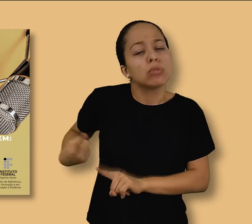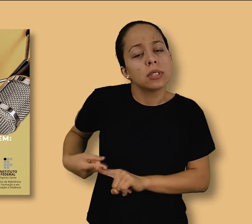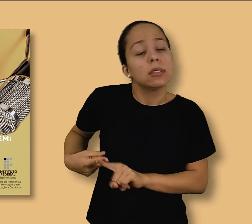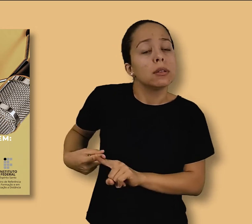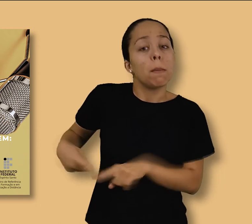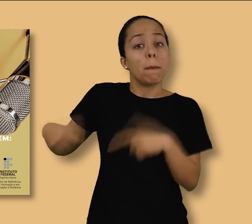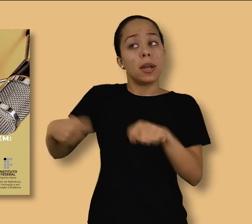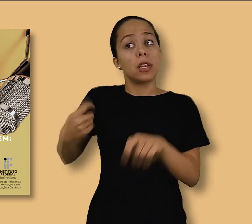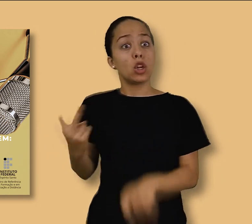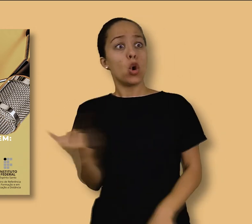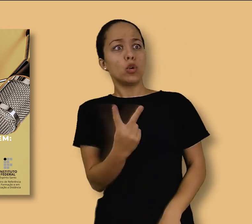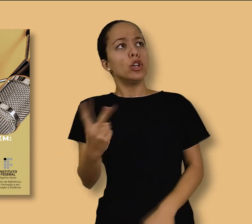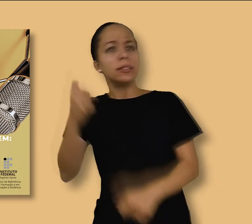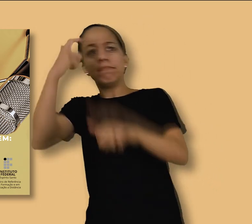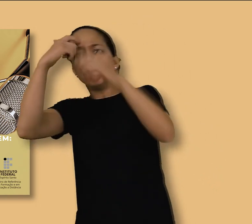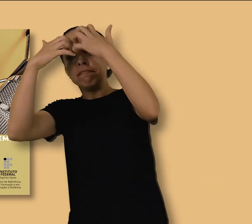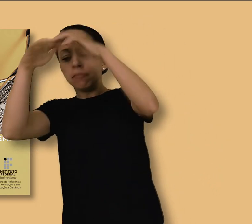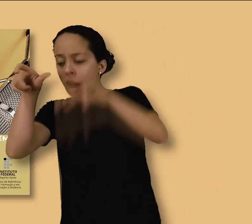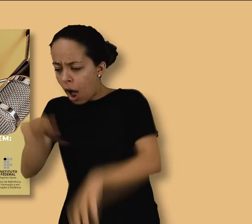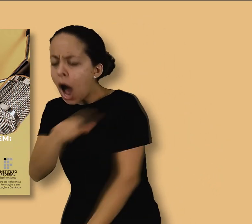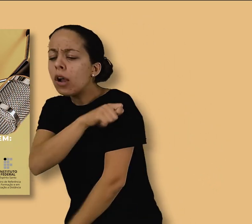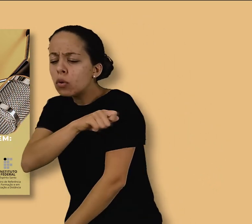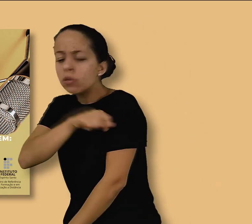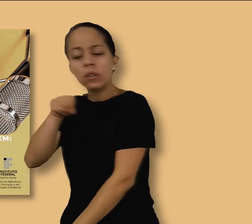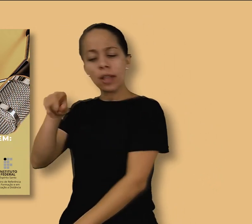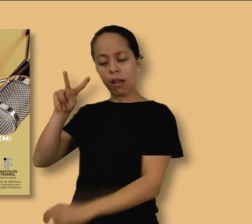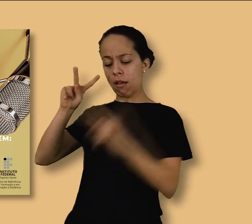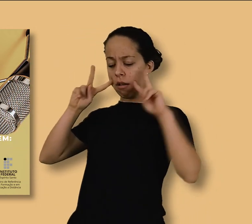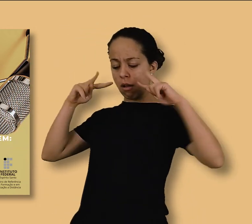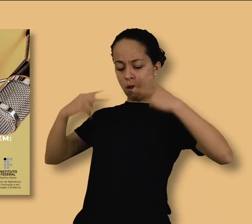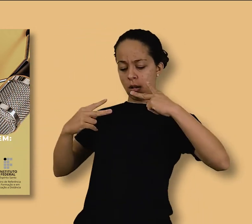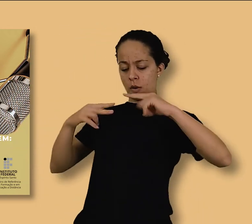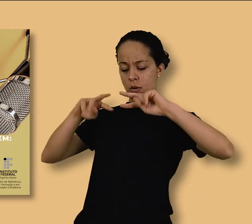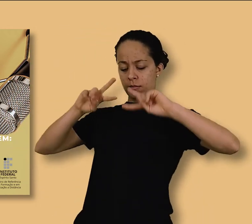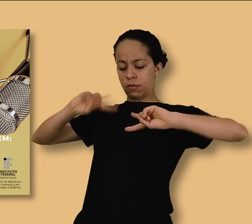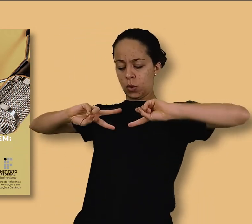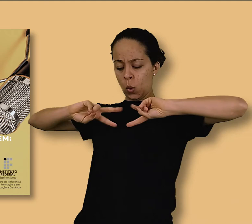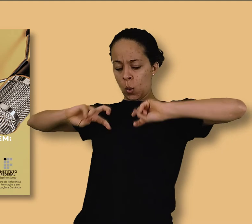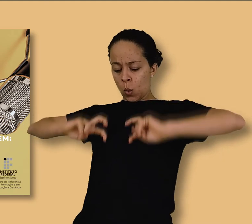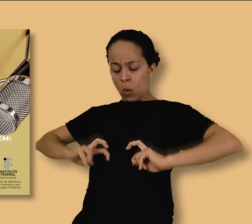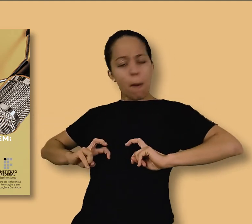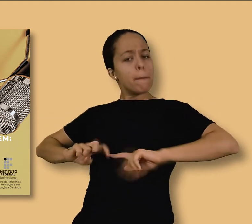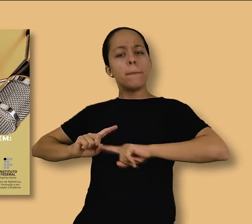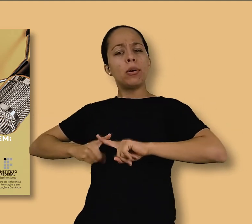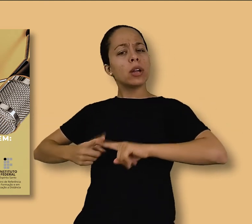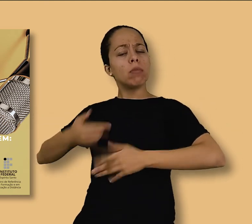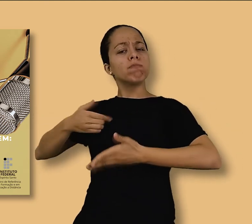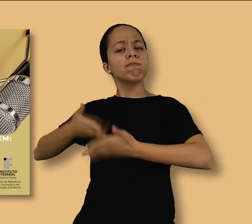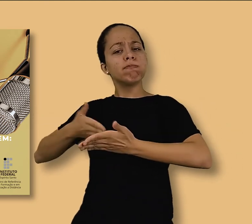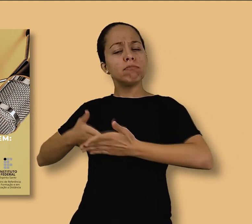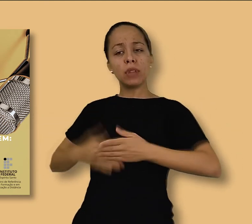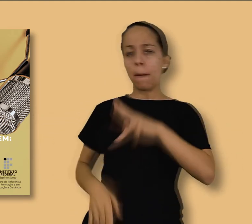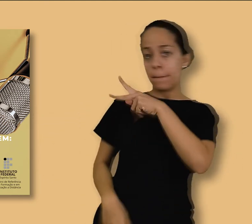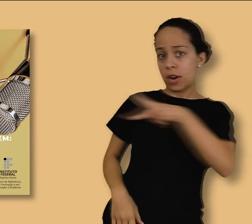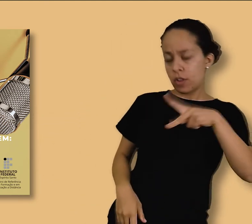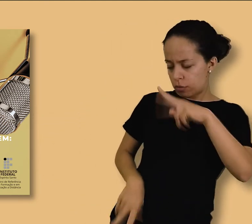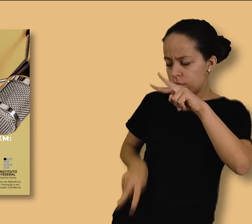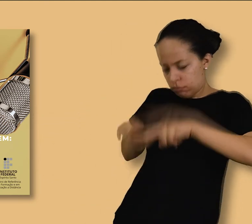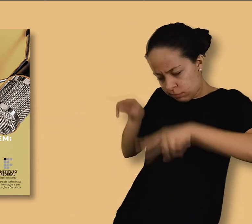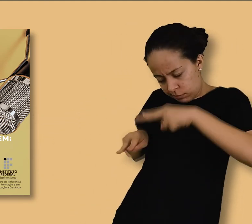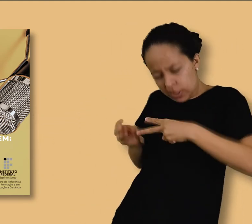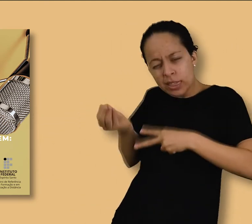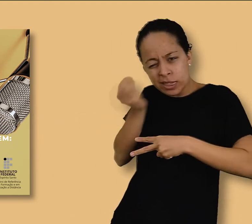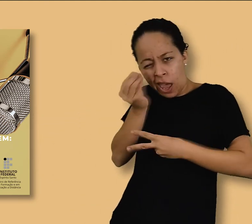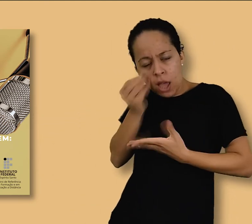como explicar tantas e tantas responsabilizações individualizantes quando